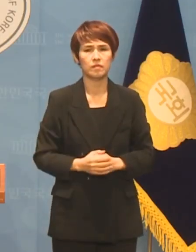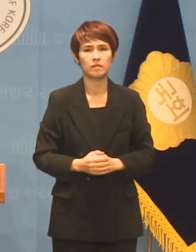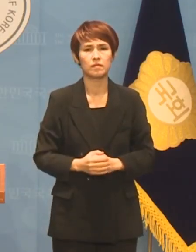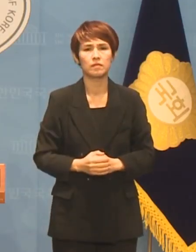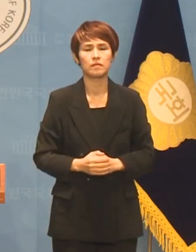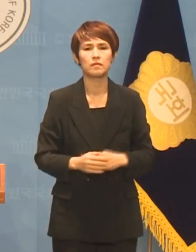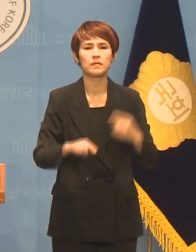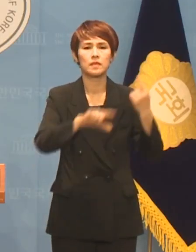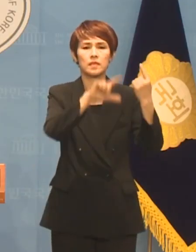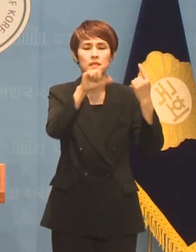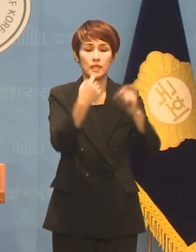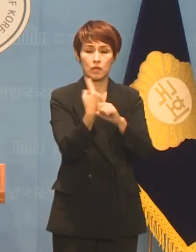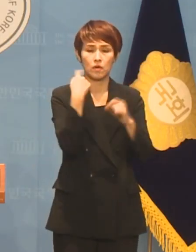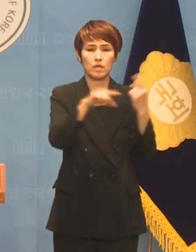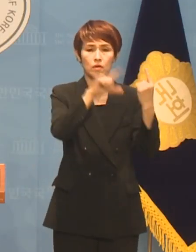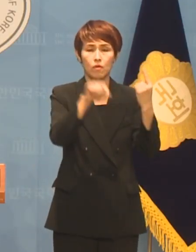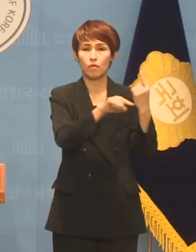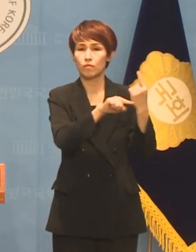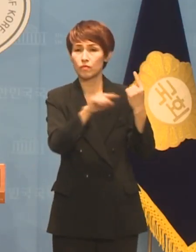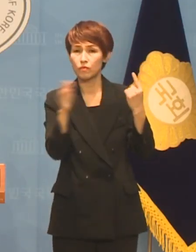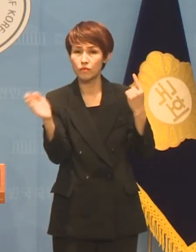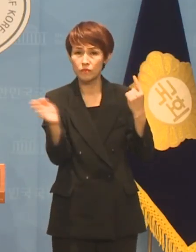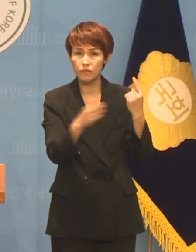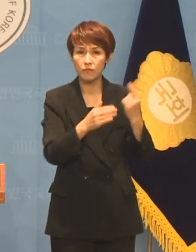지난해 1월부터 시작된